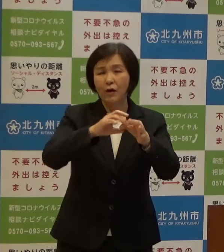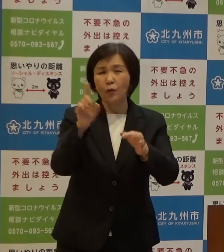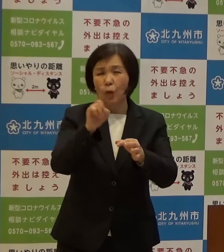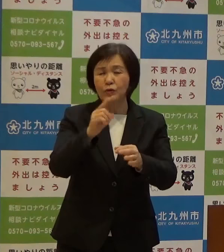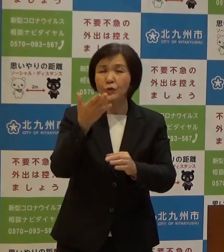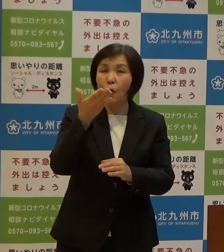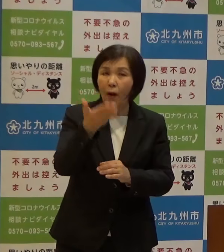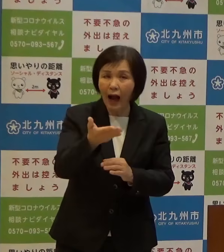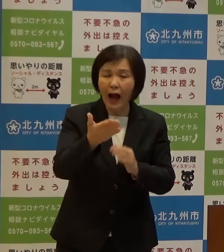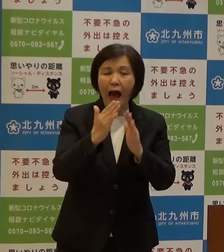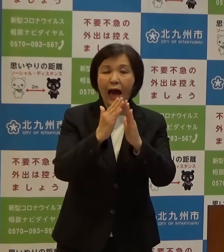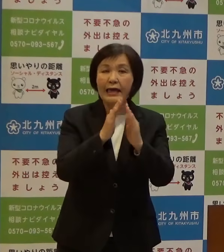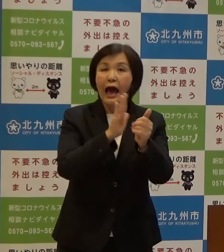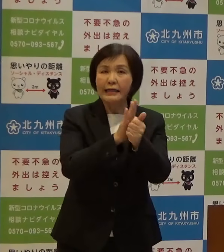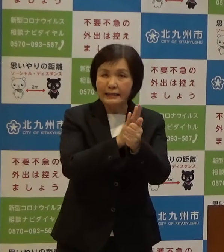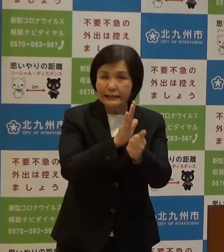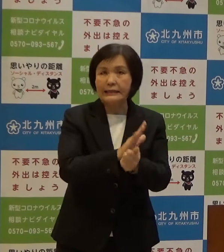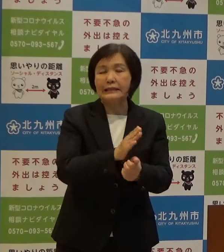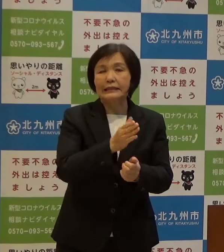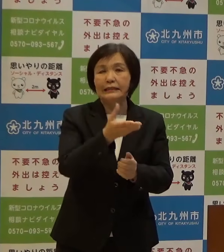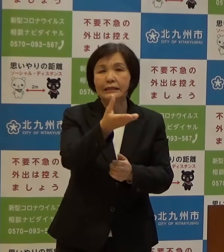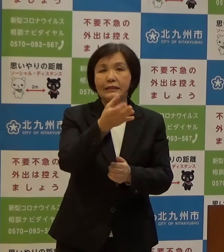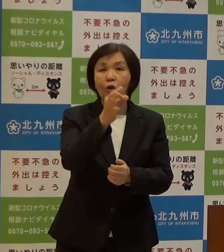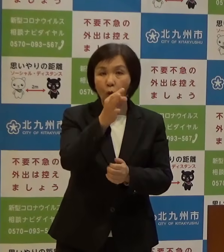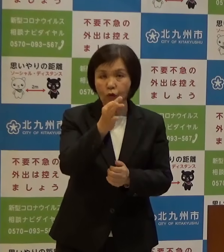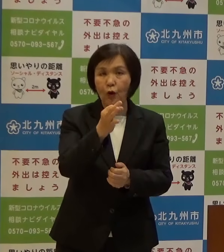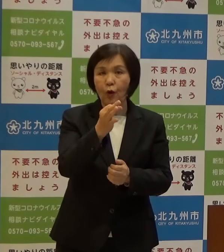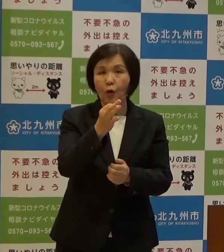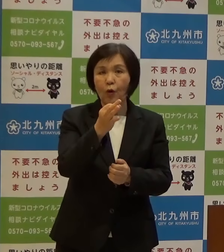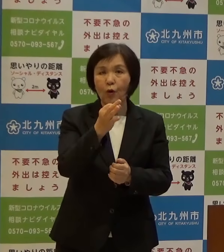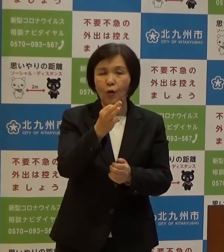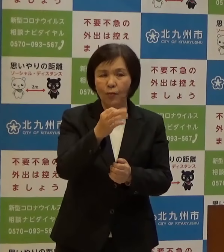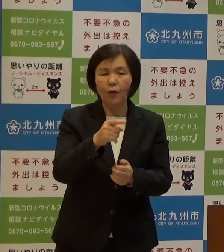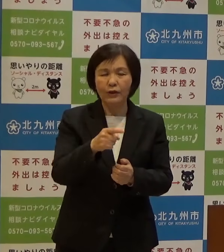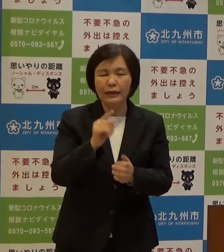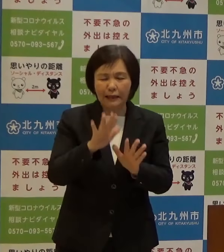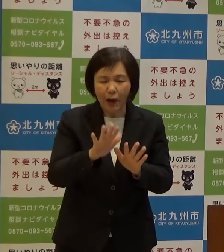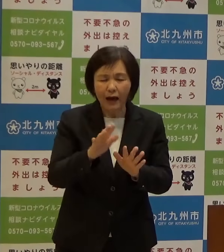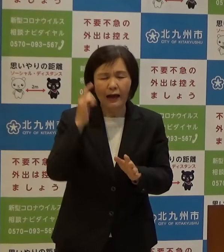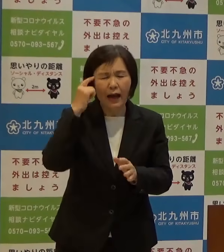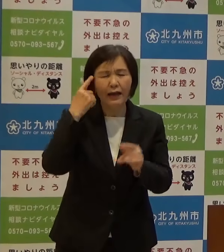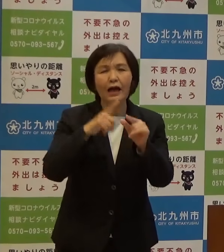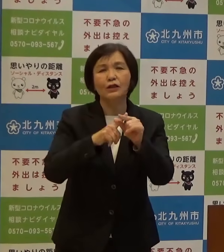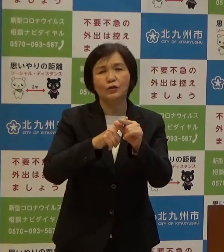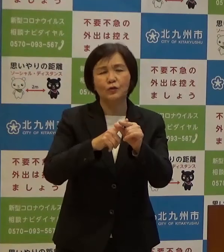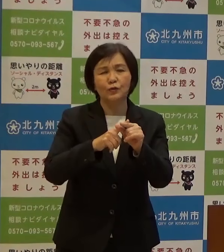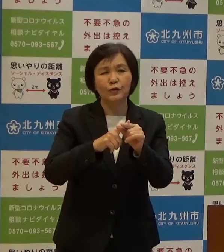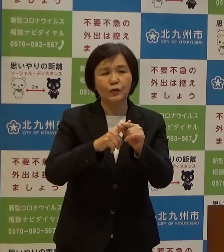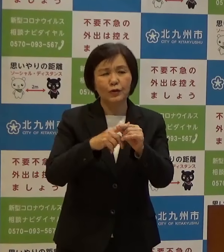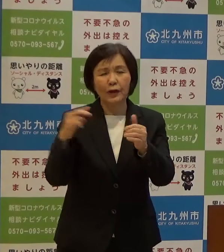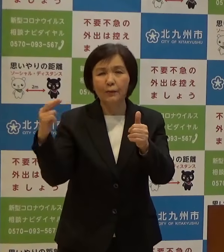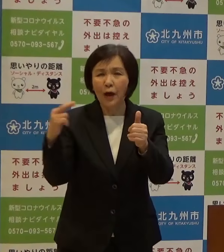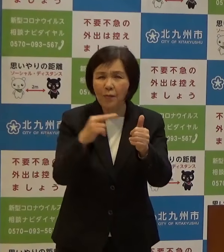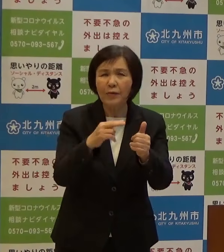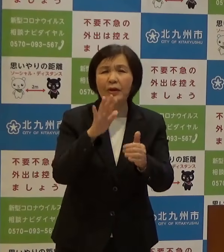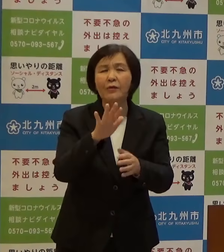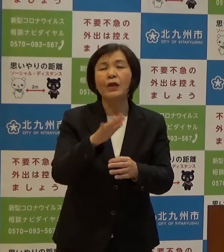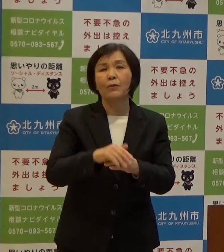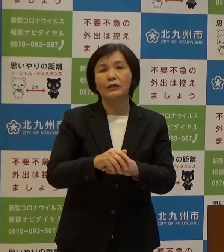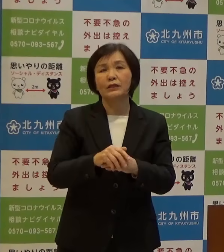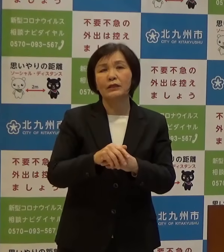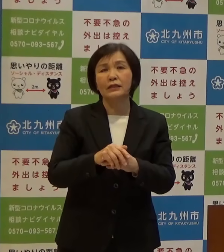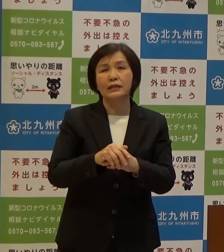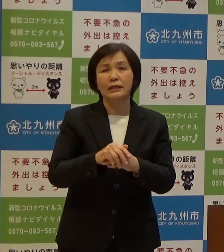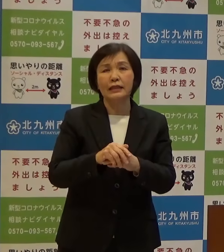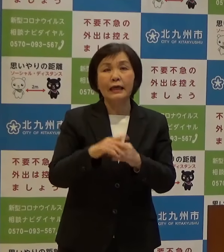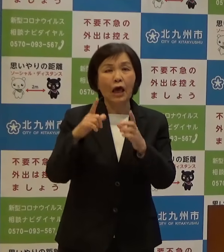て、家賃補助もそうでありますが、それを注視しているわけであります。そうしたこともありますので、国がどう考える